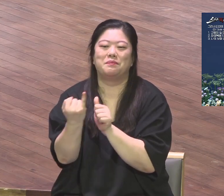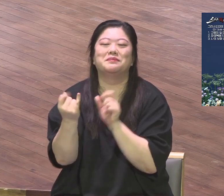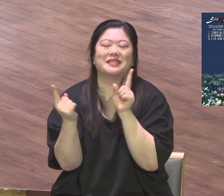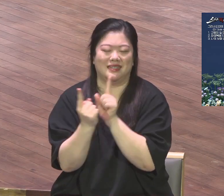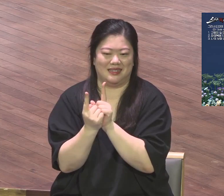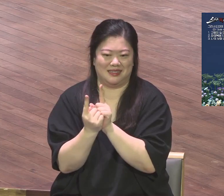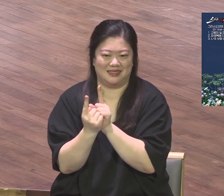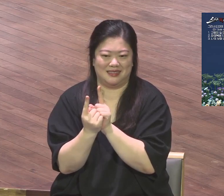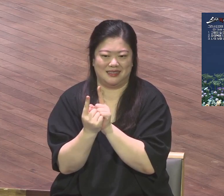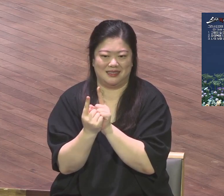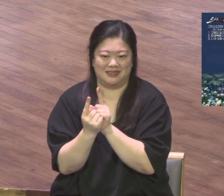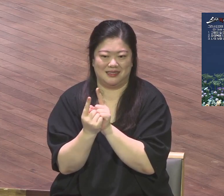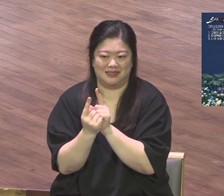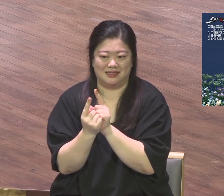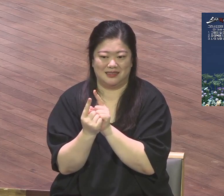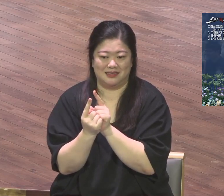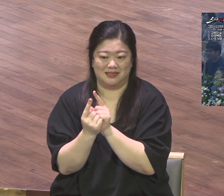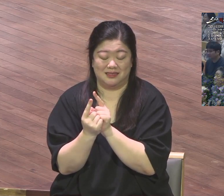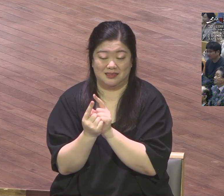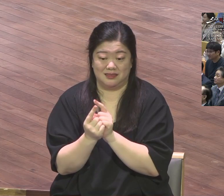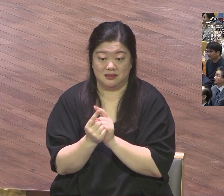여러분들 한 이런 데는 아멘을 안 하시네.